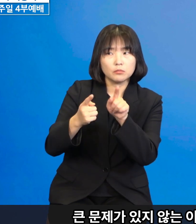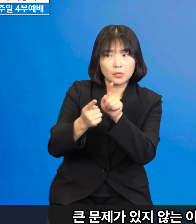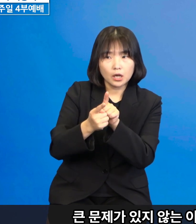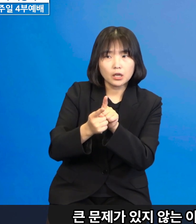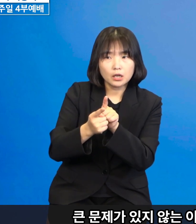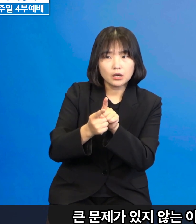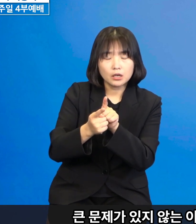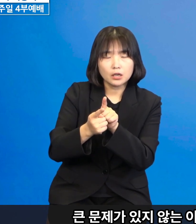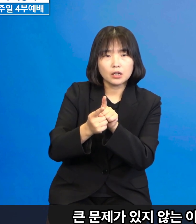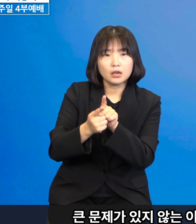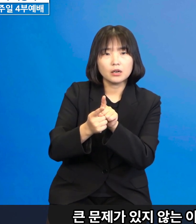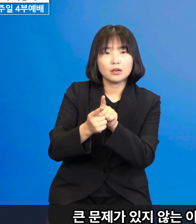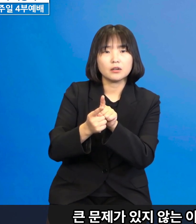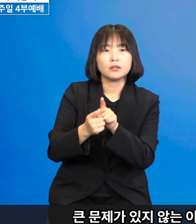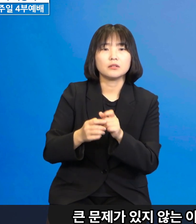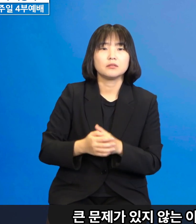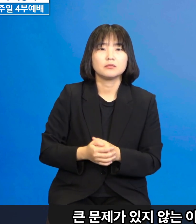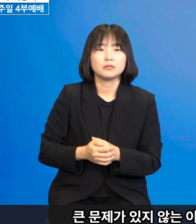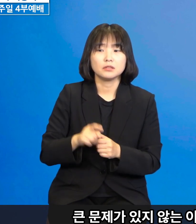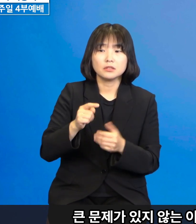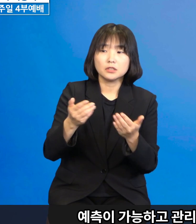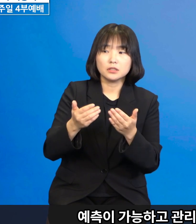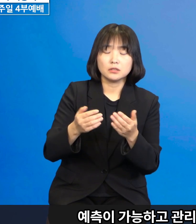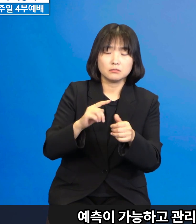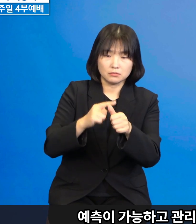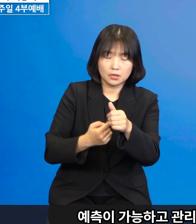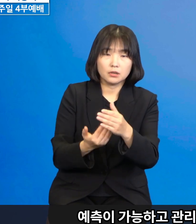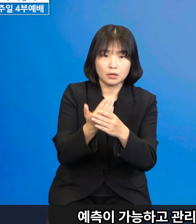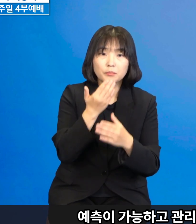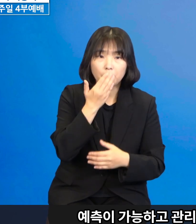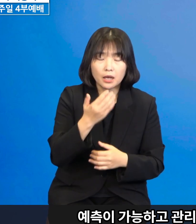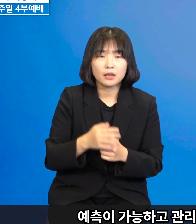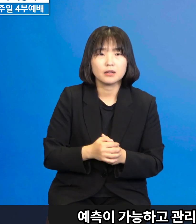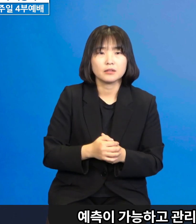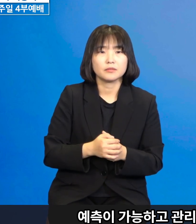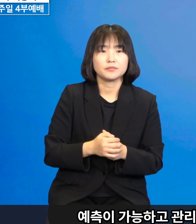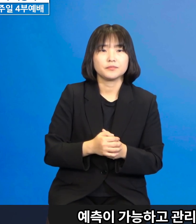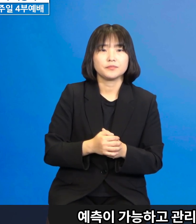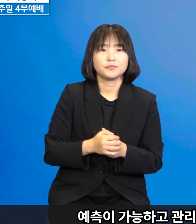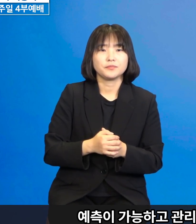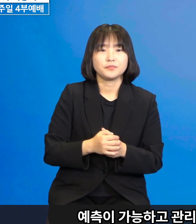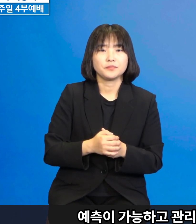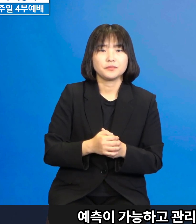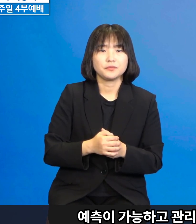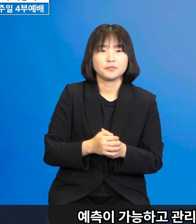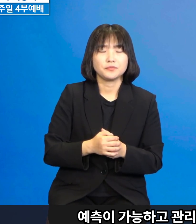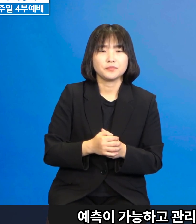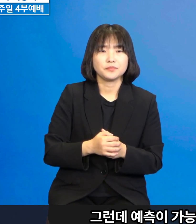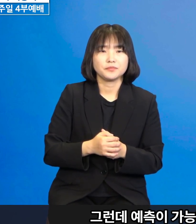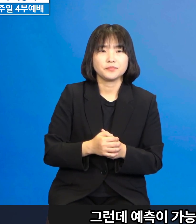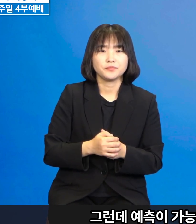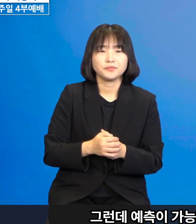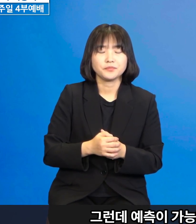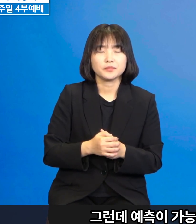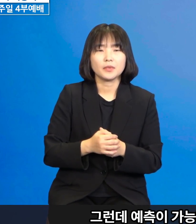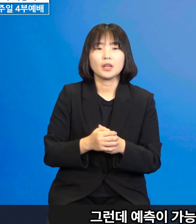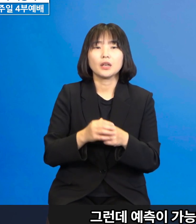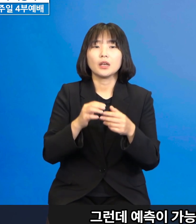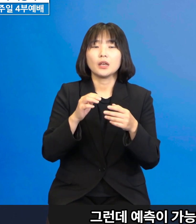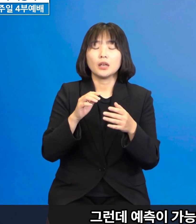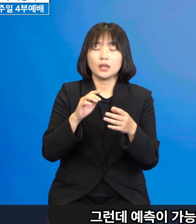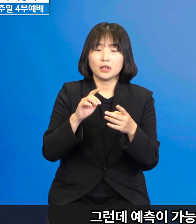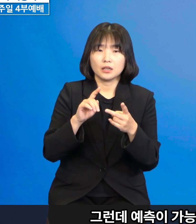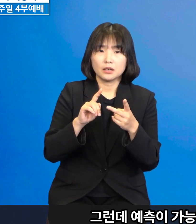뭐가 문제가 있지 않은 이상 보통 그런 일은 벌어지죠. 예측이 가능하고 관리가 가능한 미래가 있습니다. 그런데